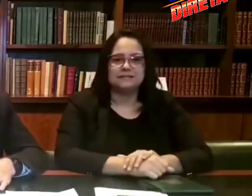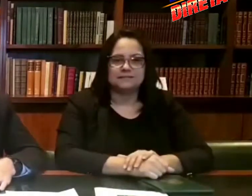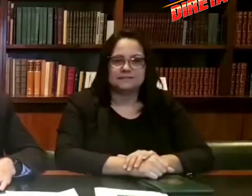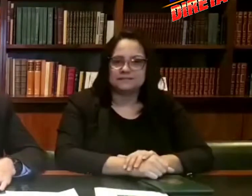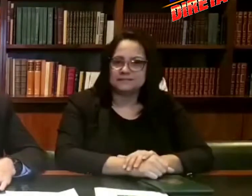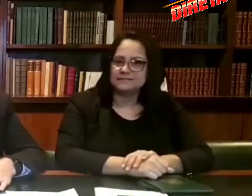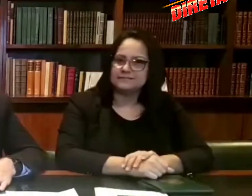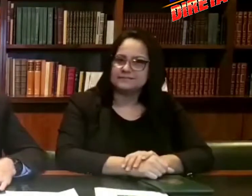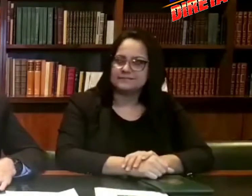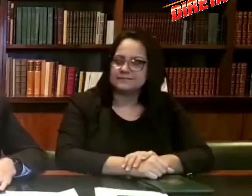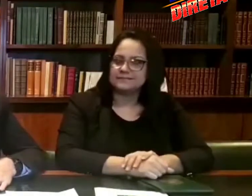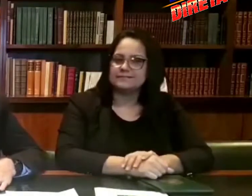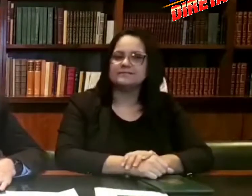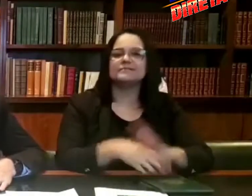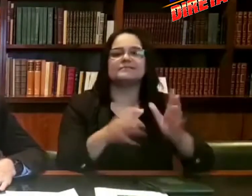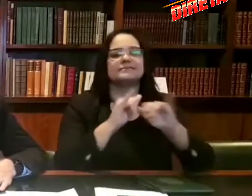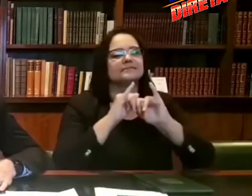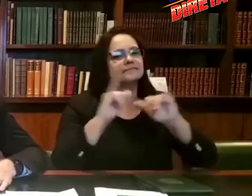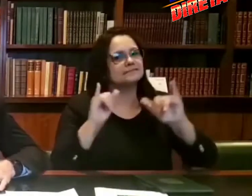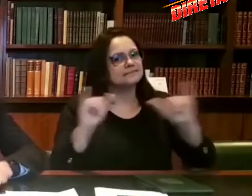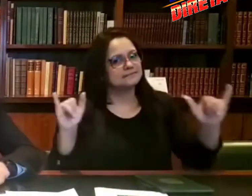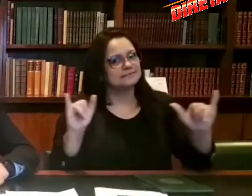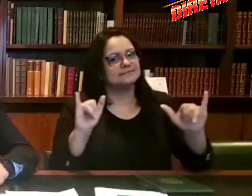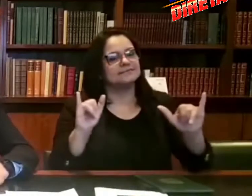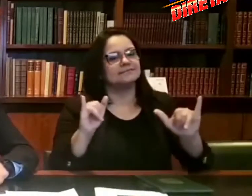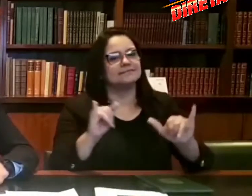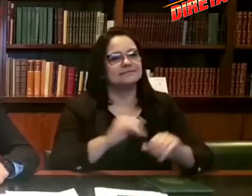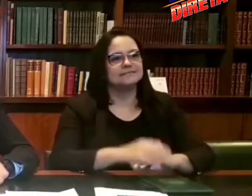divulgação aí, todo mundo quer saber, né?